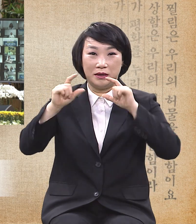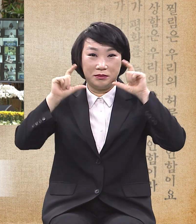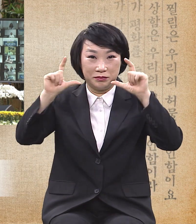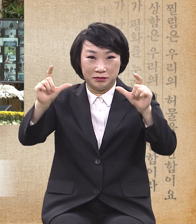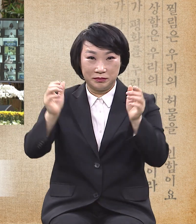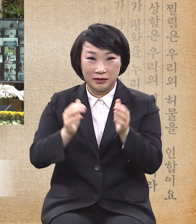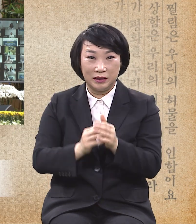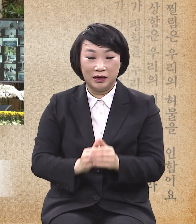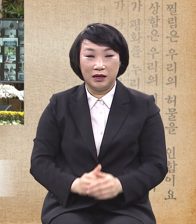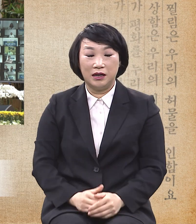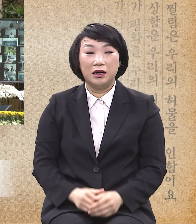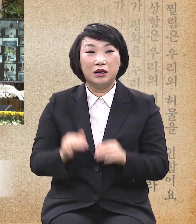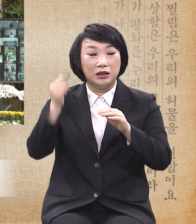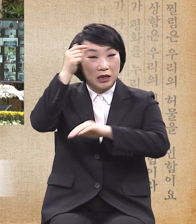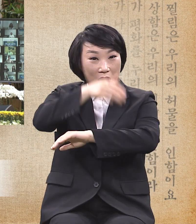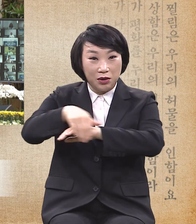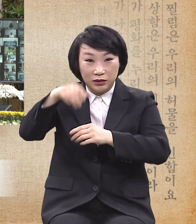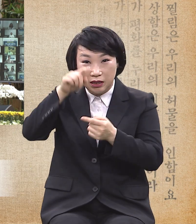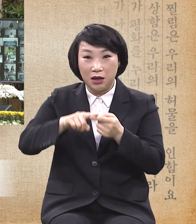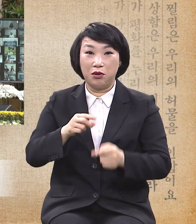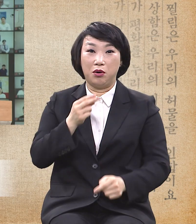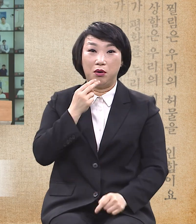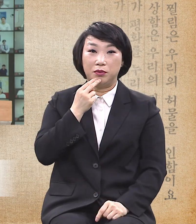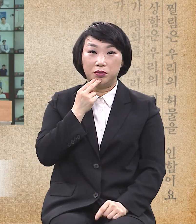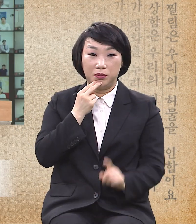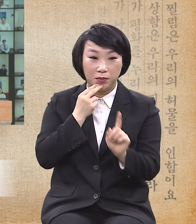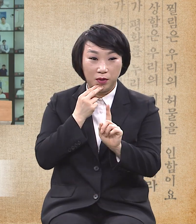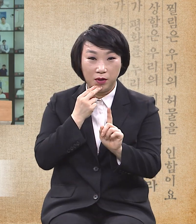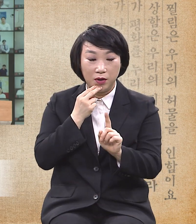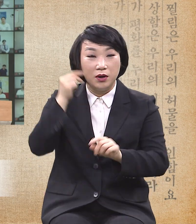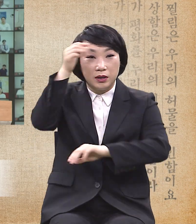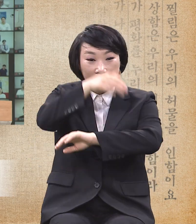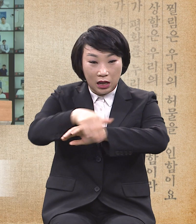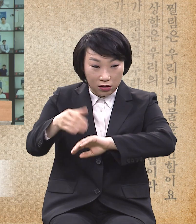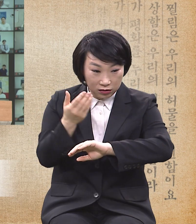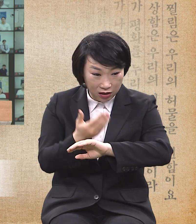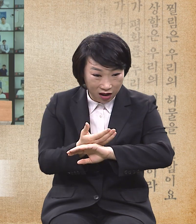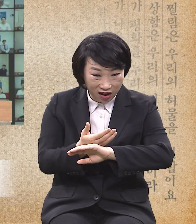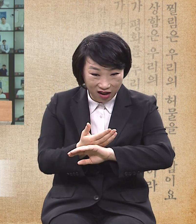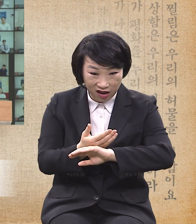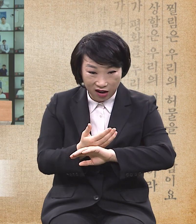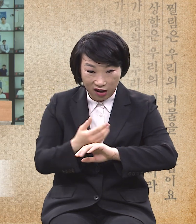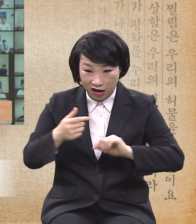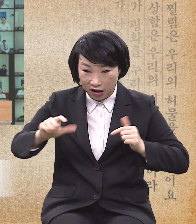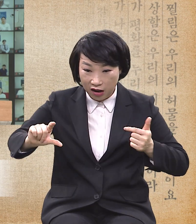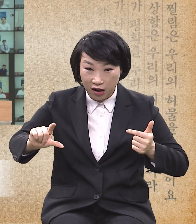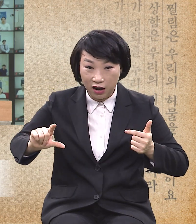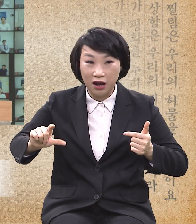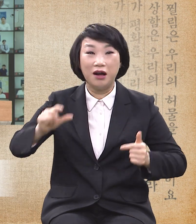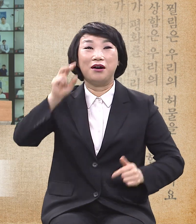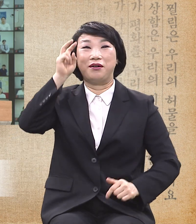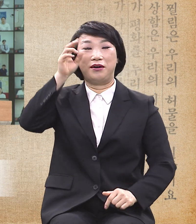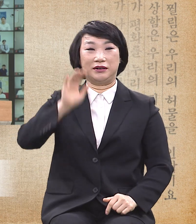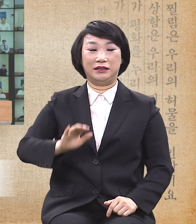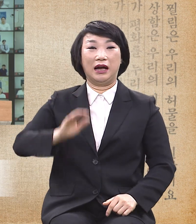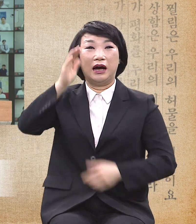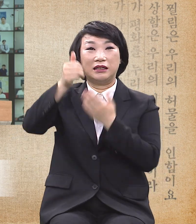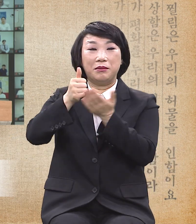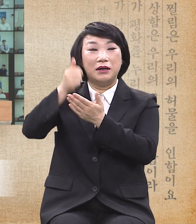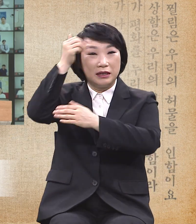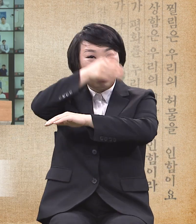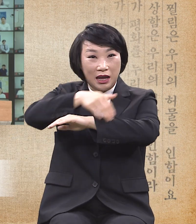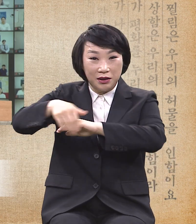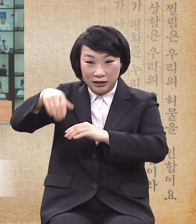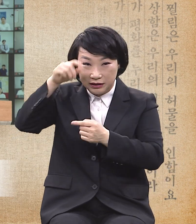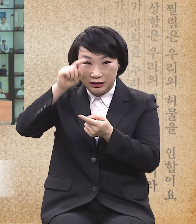말했습니다. 설계대로 안 됐으면 설계와 다르네 할 텐데 하나님이